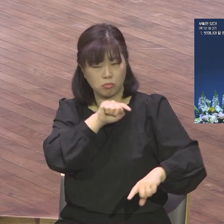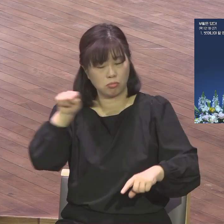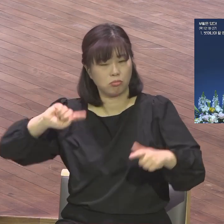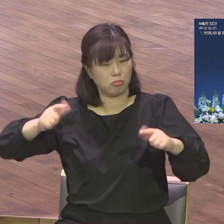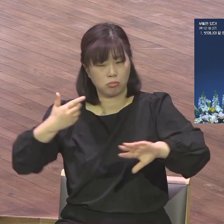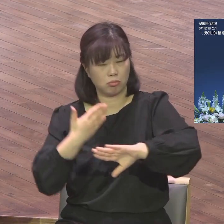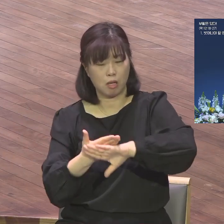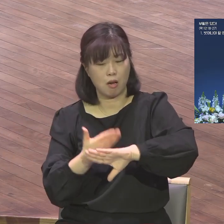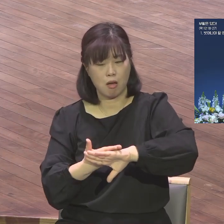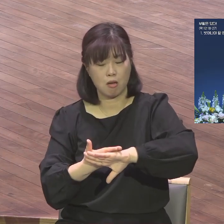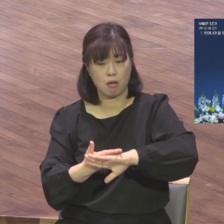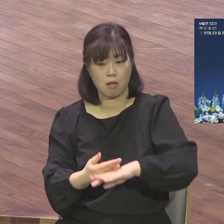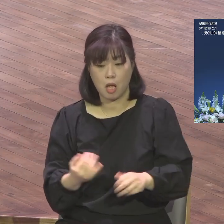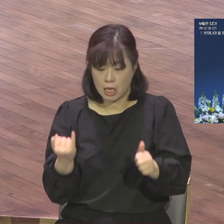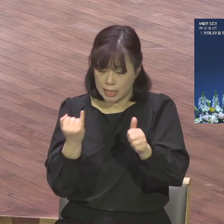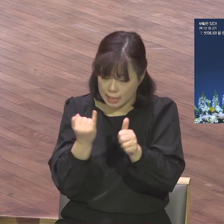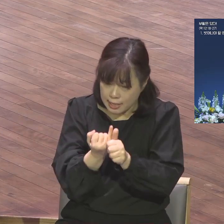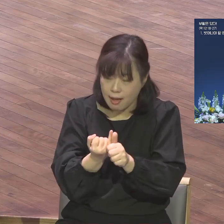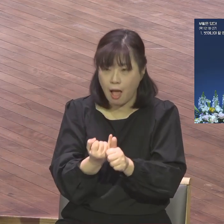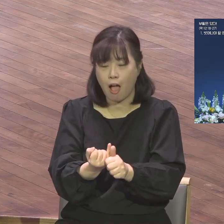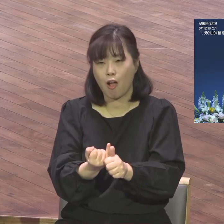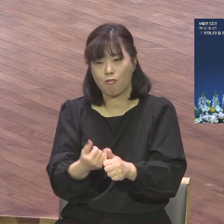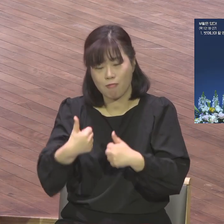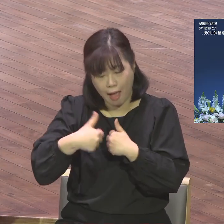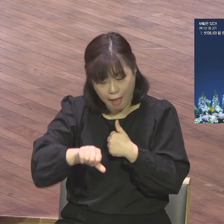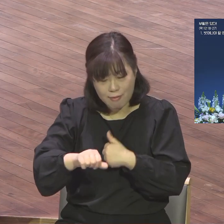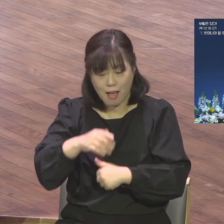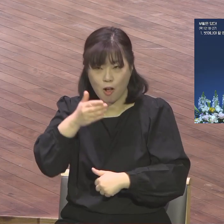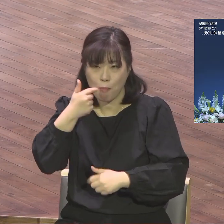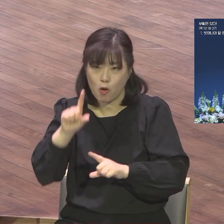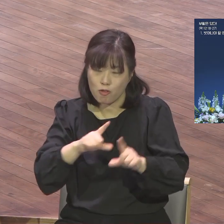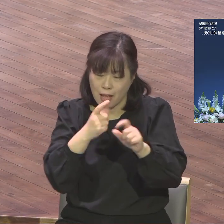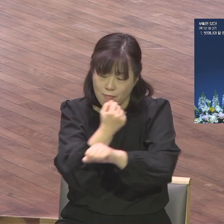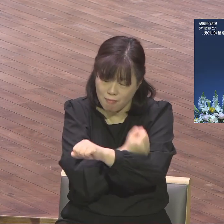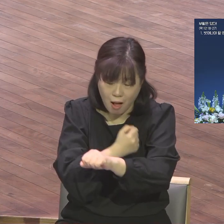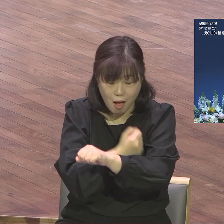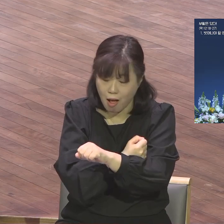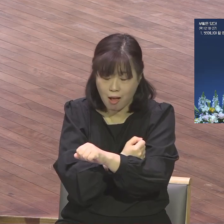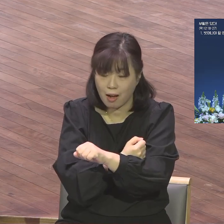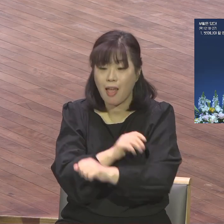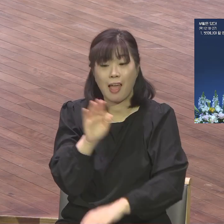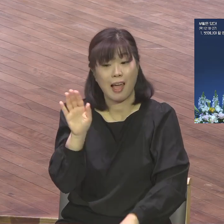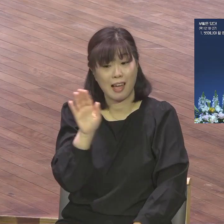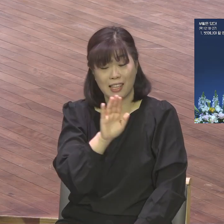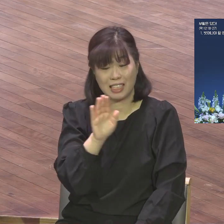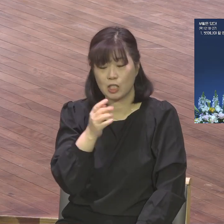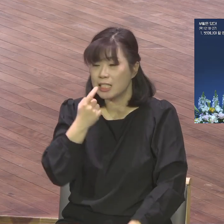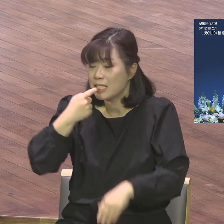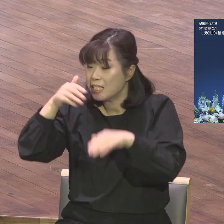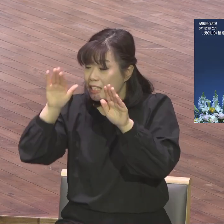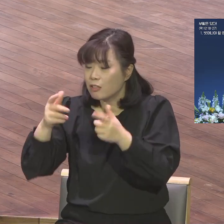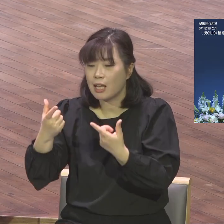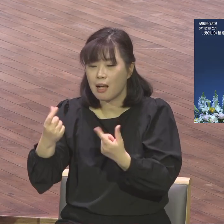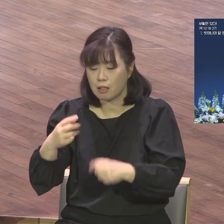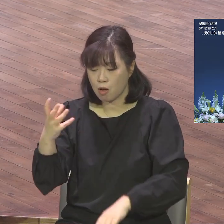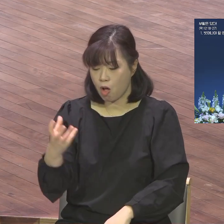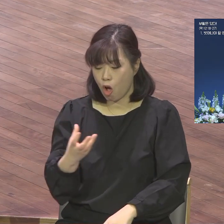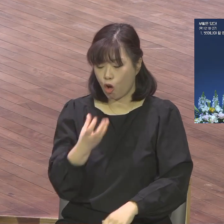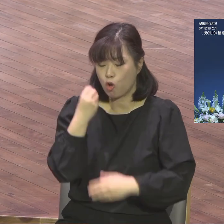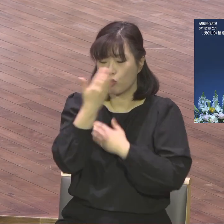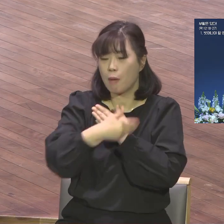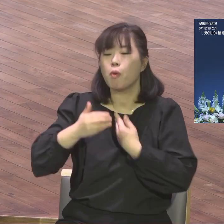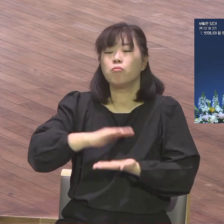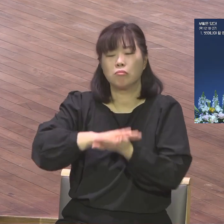지금처럼 시집가고 장가가고 하는 것이 아니고 하늘에 있는 천사들처럼 신령한 몸으로